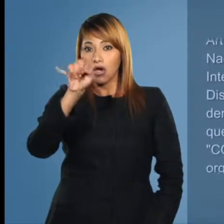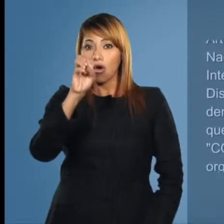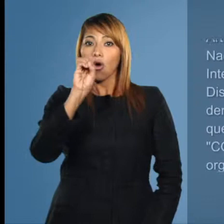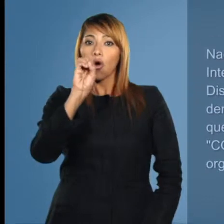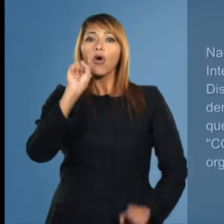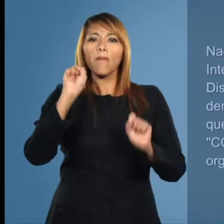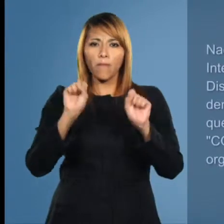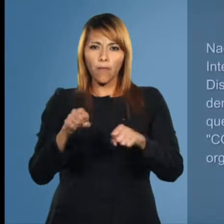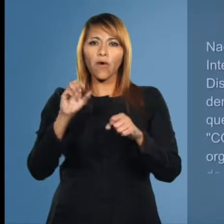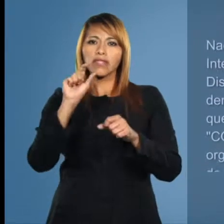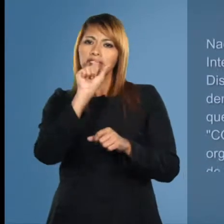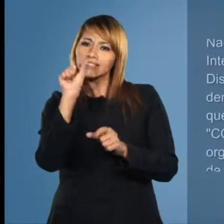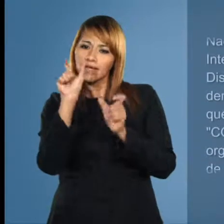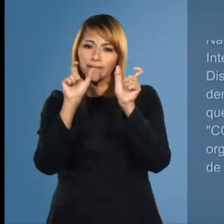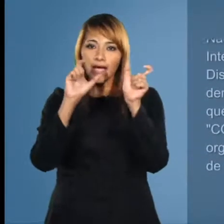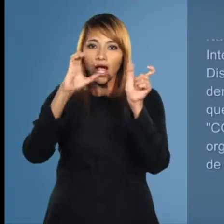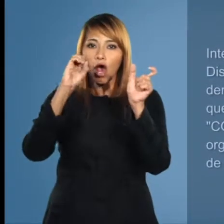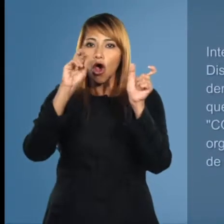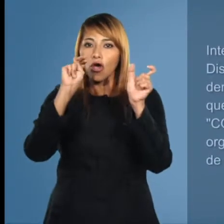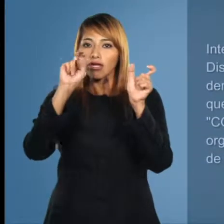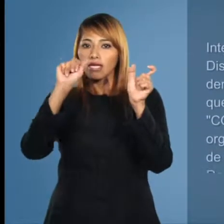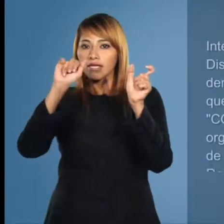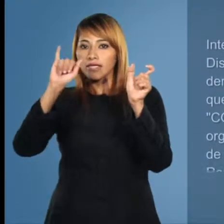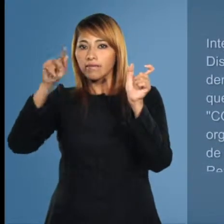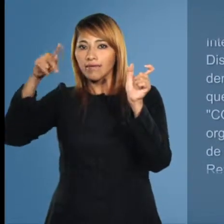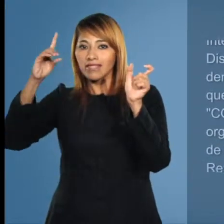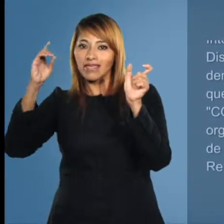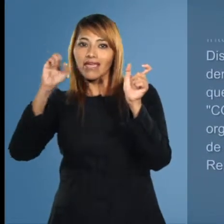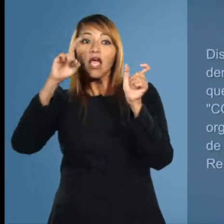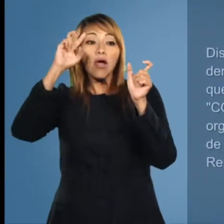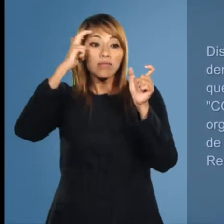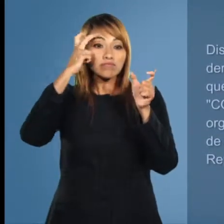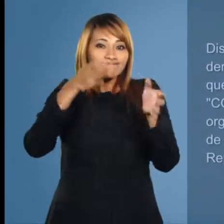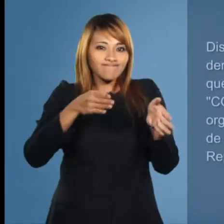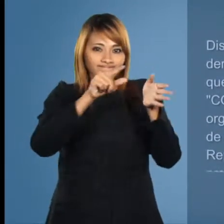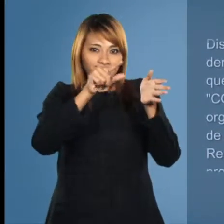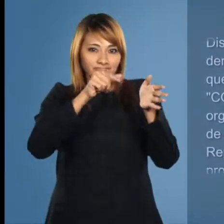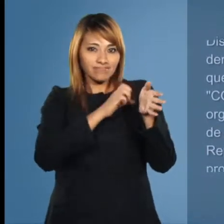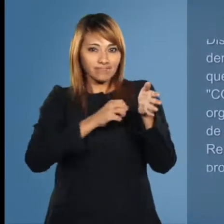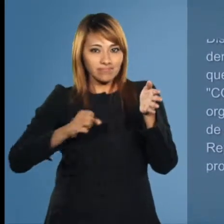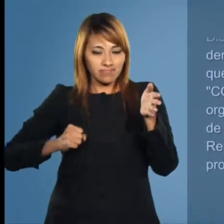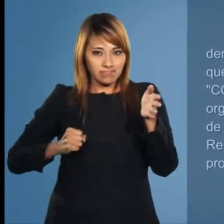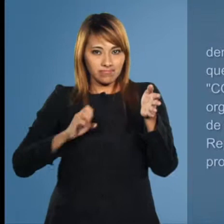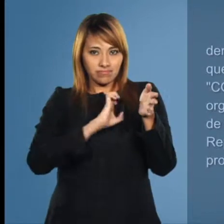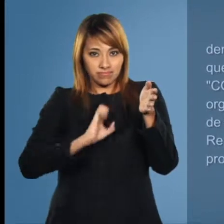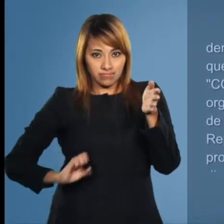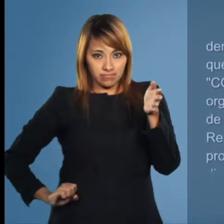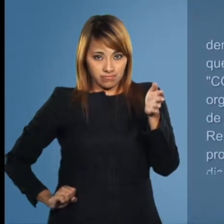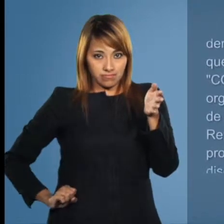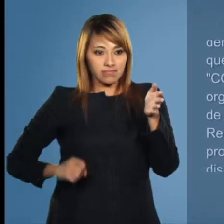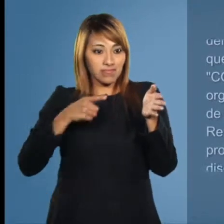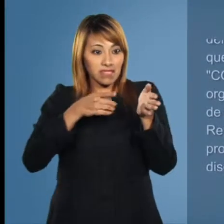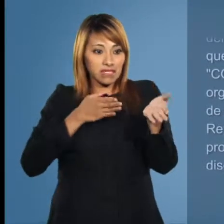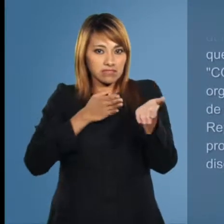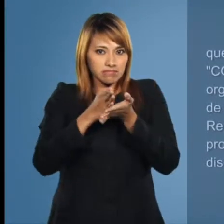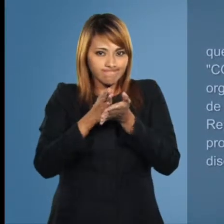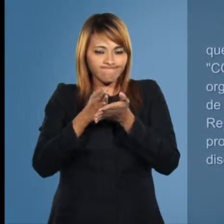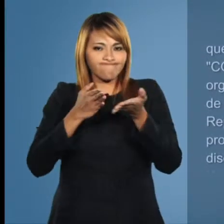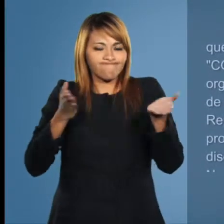podrá abreviar CONAIPD, como organismo descentralizado de la Presidencia de la República y ente rector del proceso